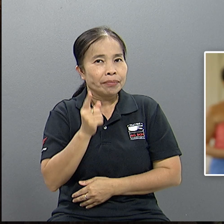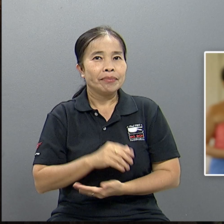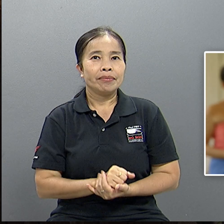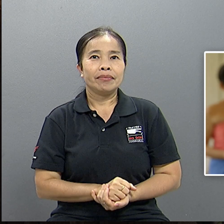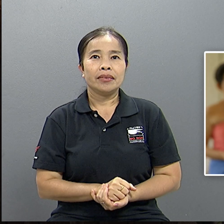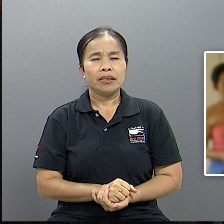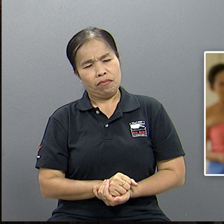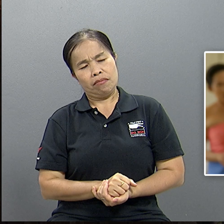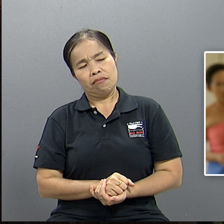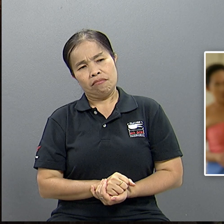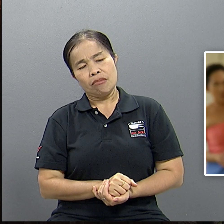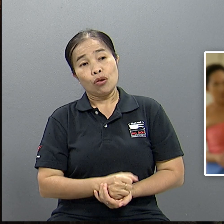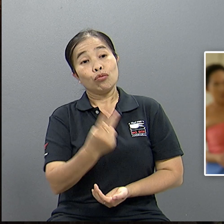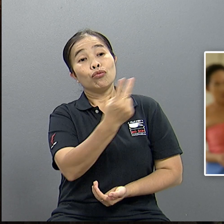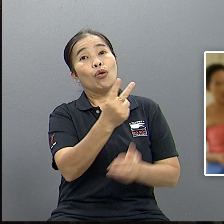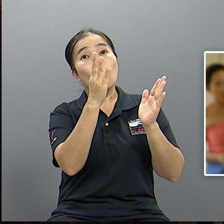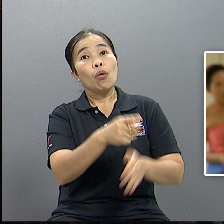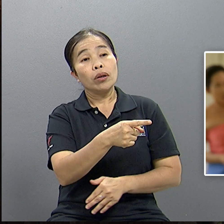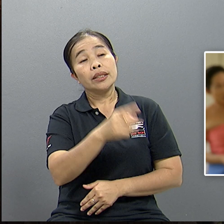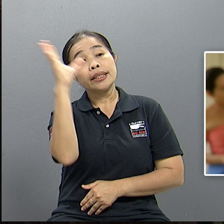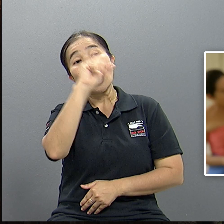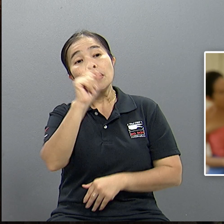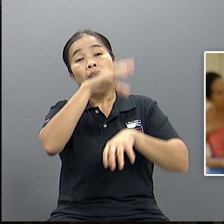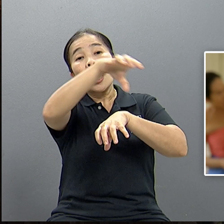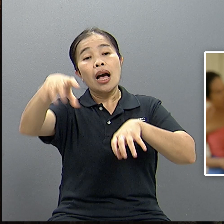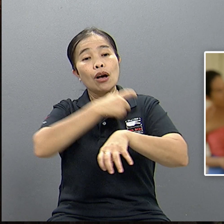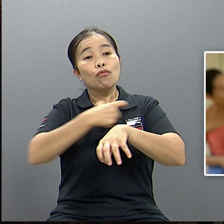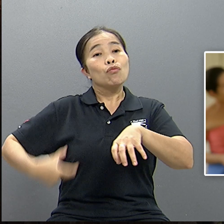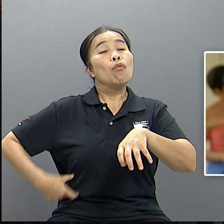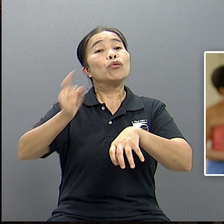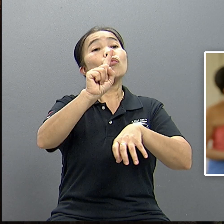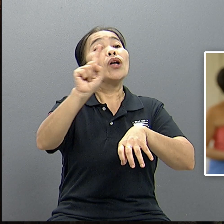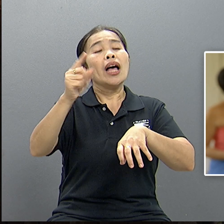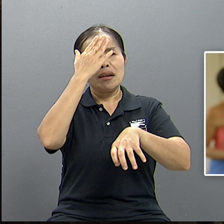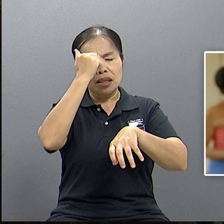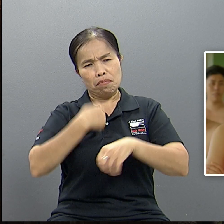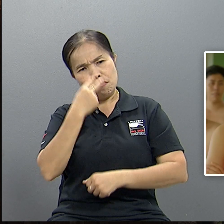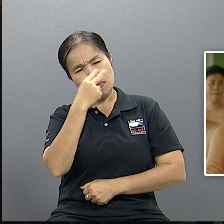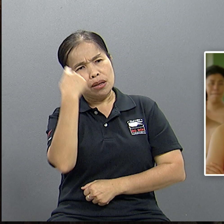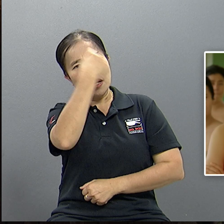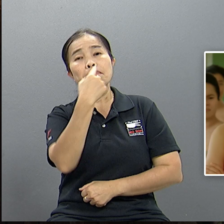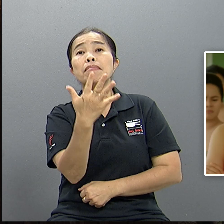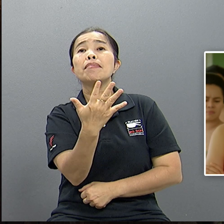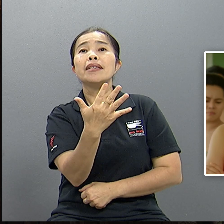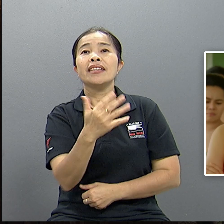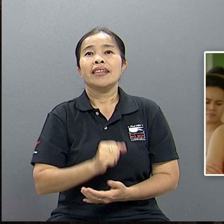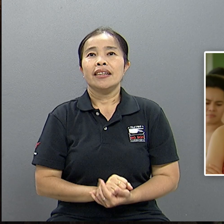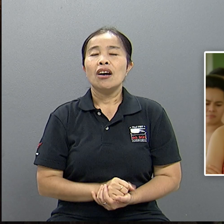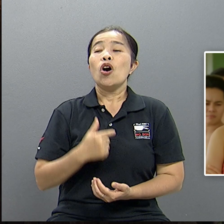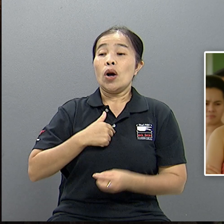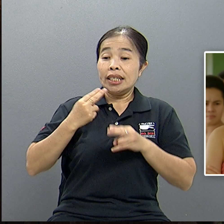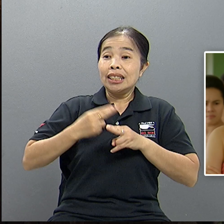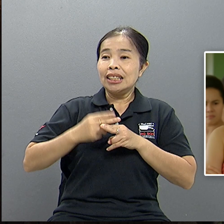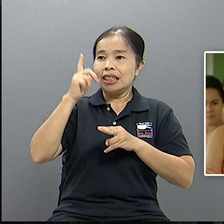พวกเธอสองคนมาจากตำหนักไหนทำไมฉันไม่เคยเห็นหน้ามาก่อนเลย ฉันชื่